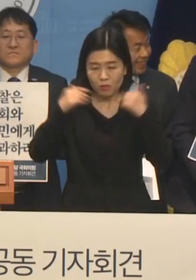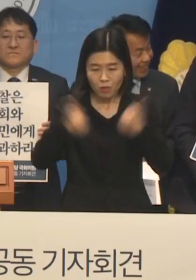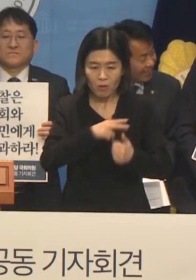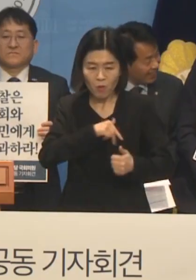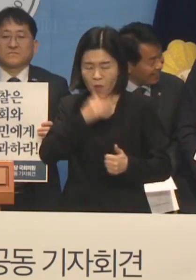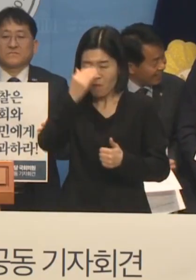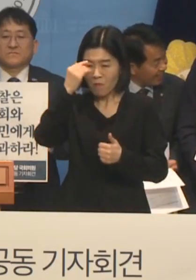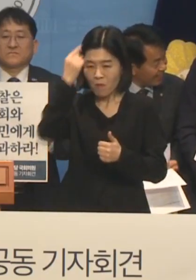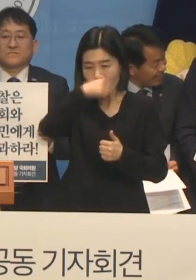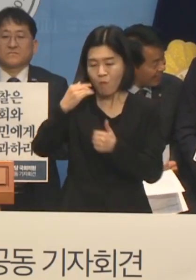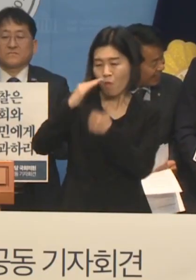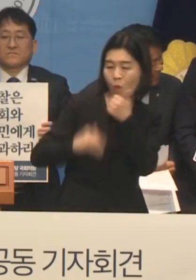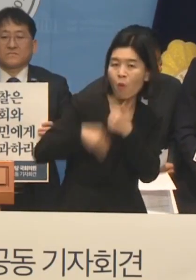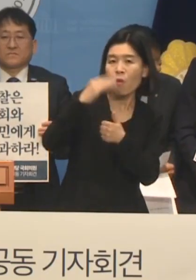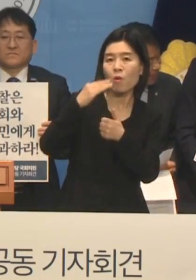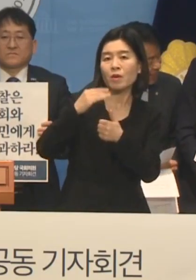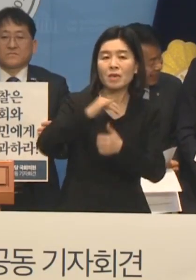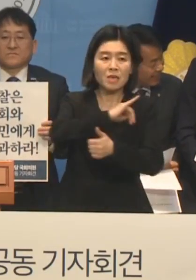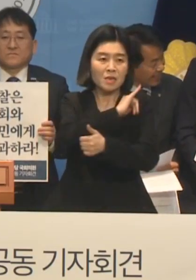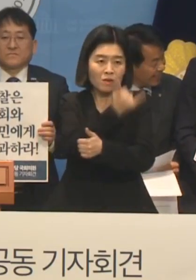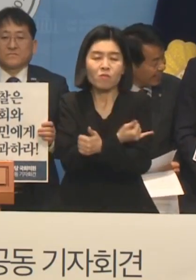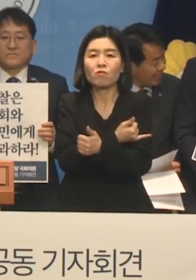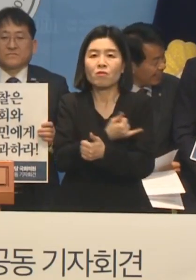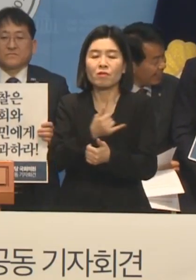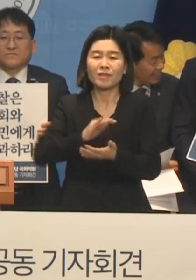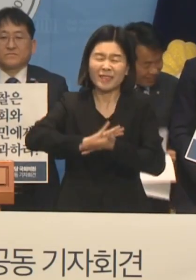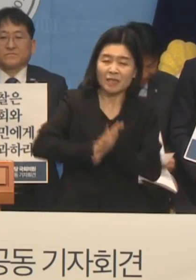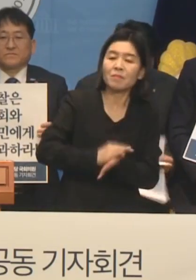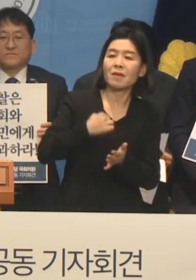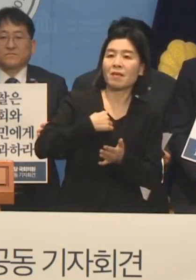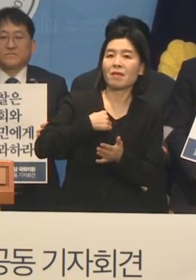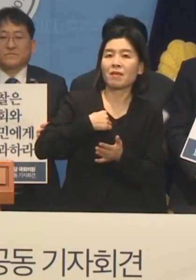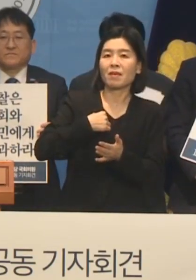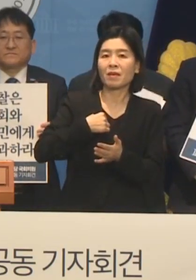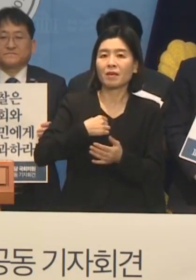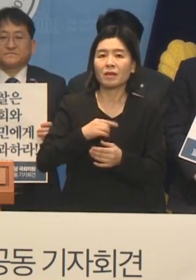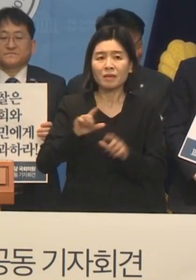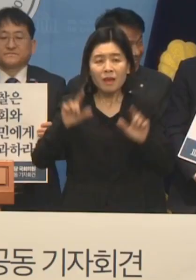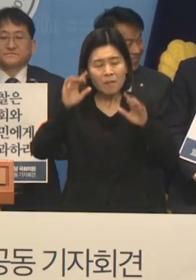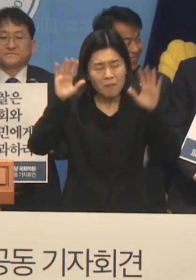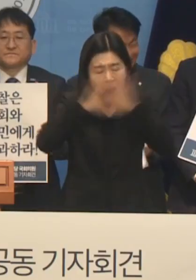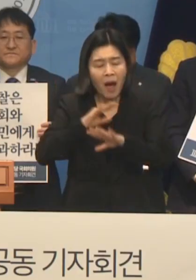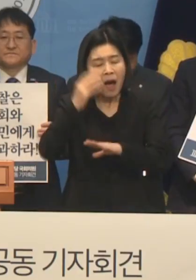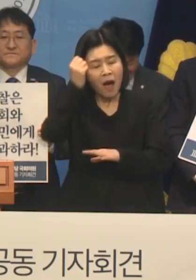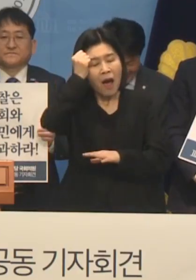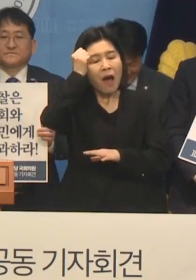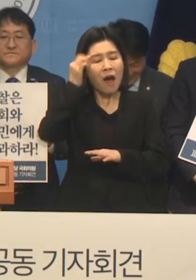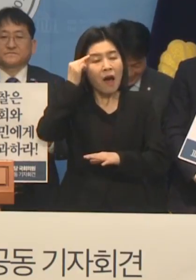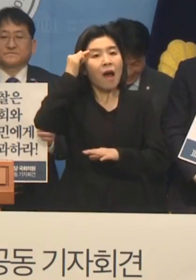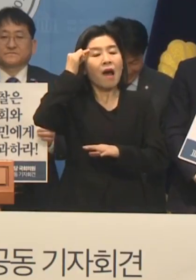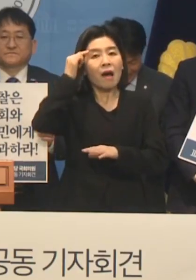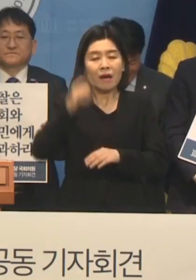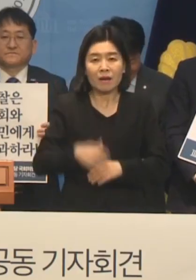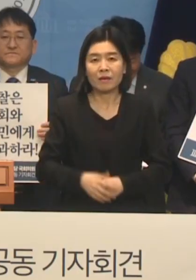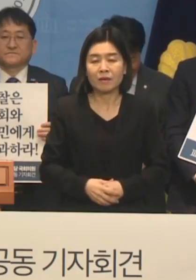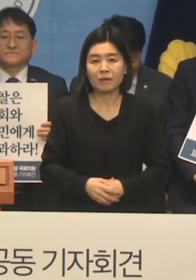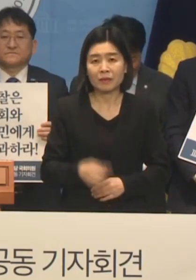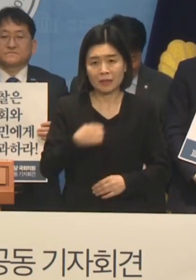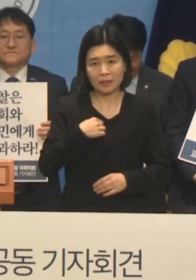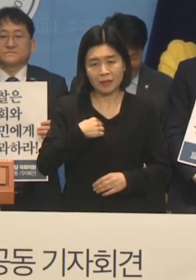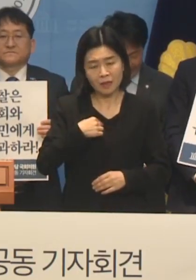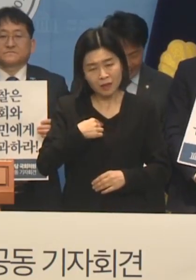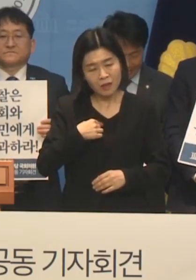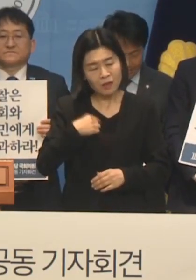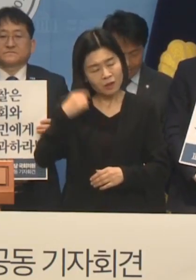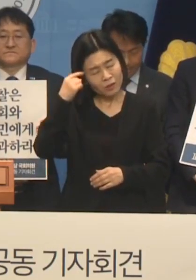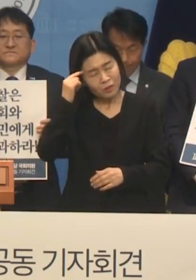모욕이며 명백한 인권 침해입니다. 저는 아직도 이날 밤이 생생하게 기억이 떠오릅니다. 저는 그